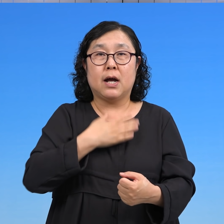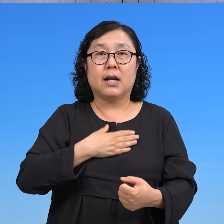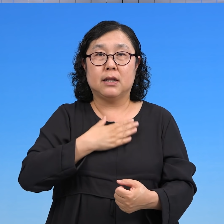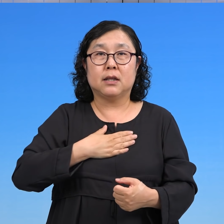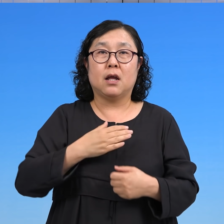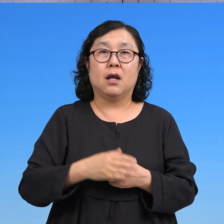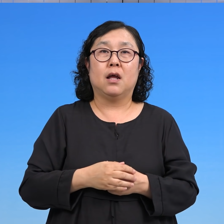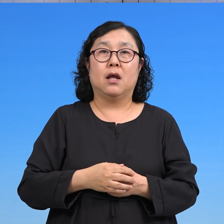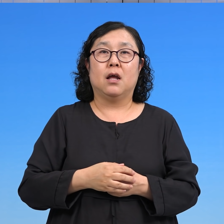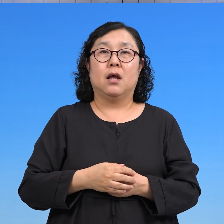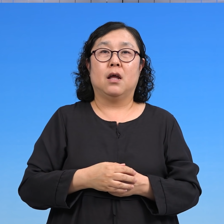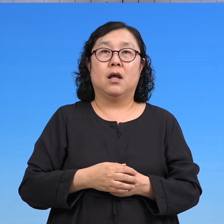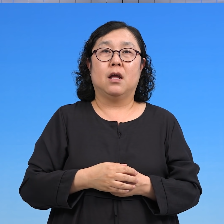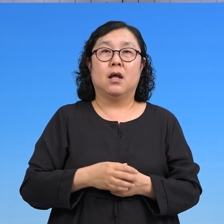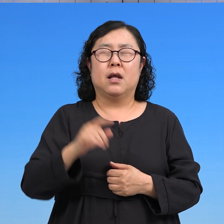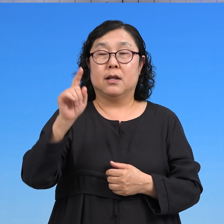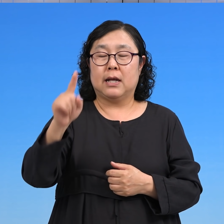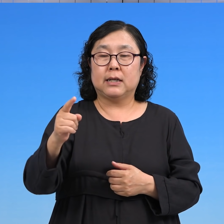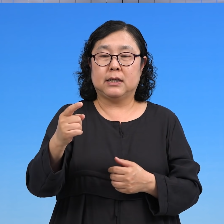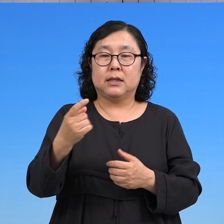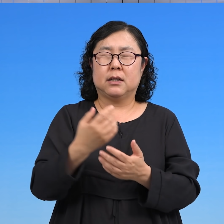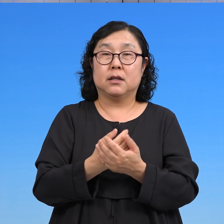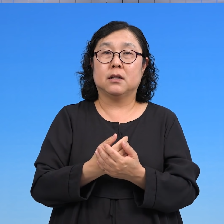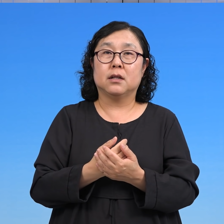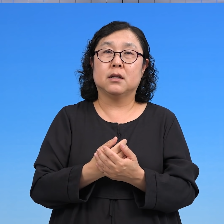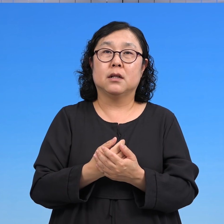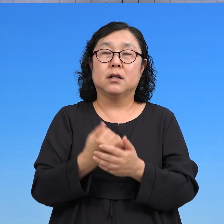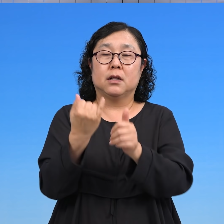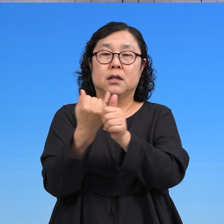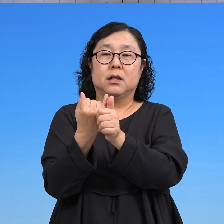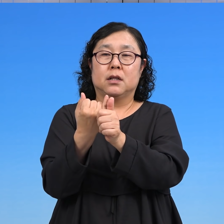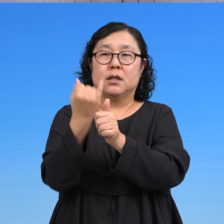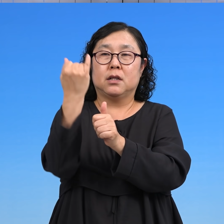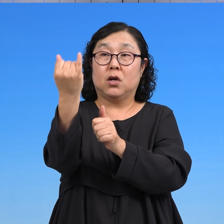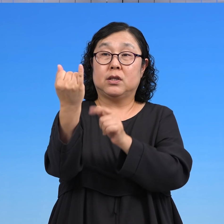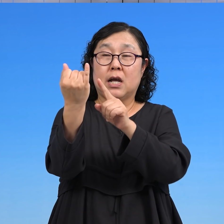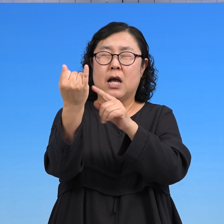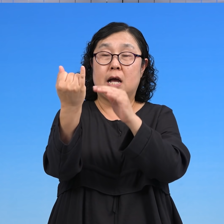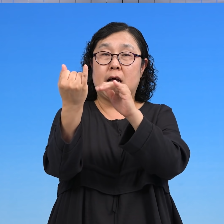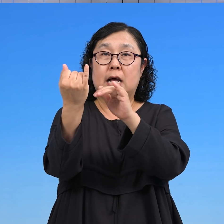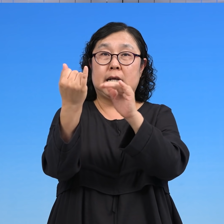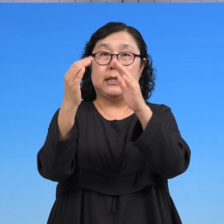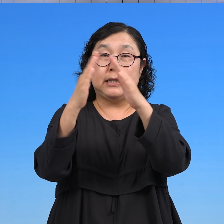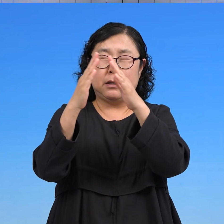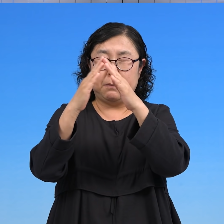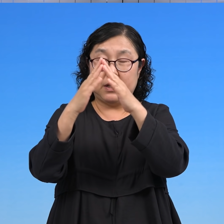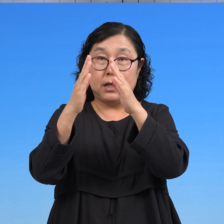그 못난 남편들 중에는 당신 친정이 난 부자인 줄 알았는데,